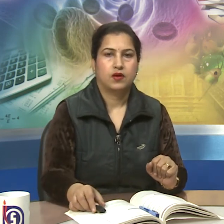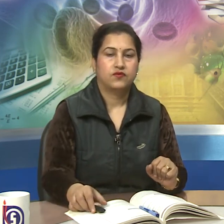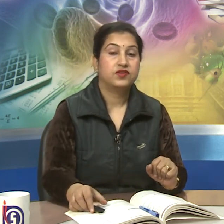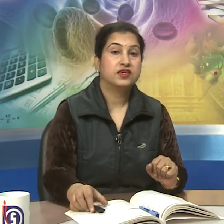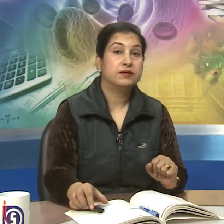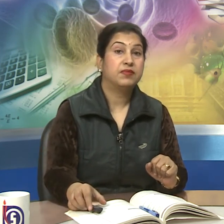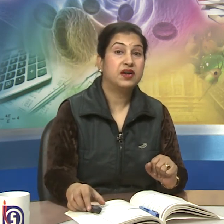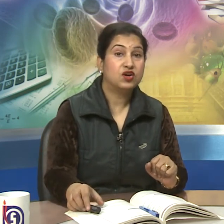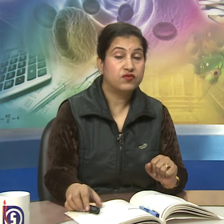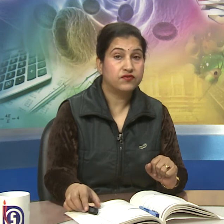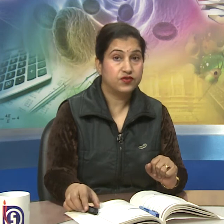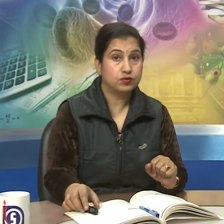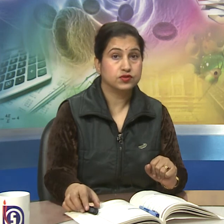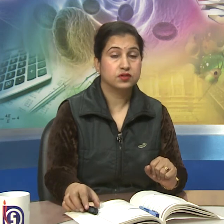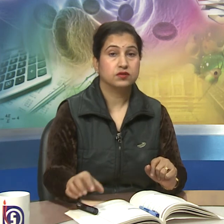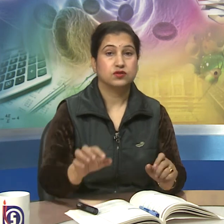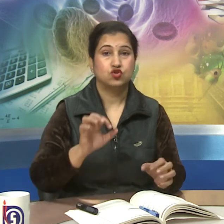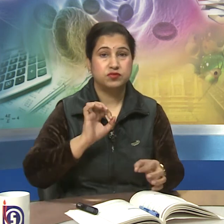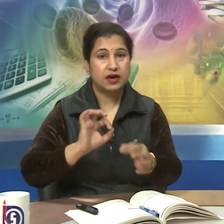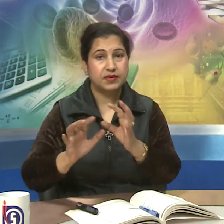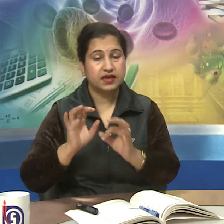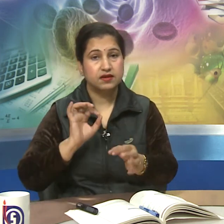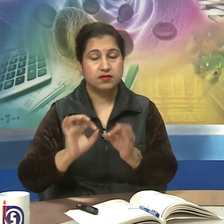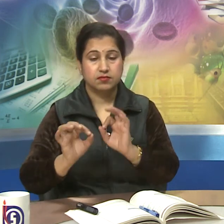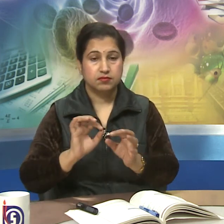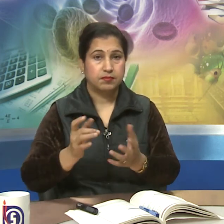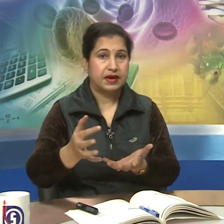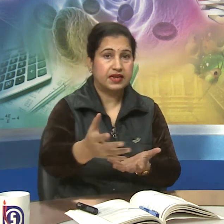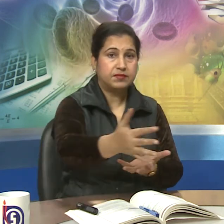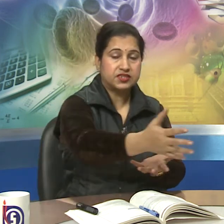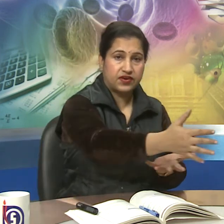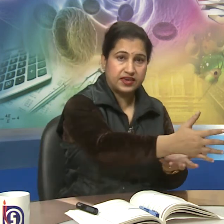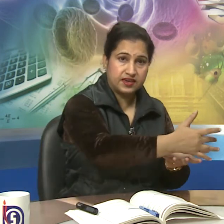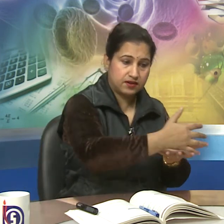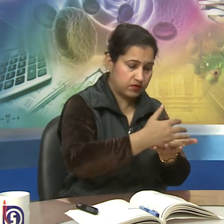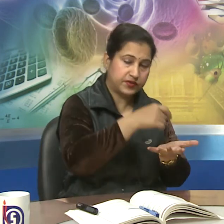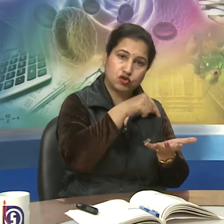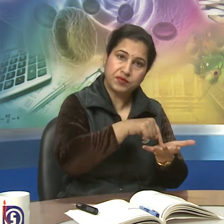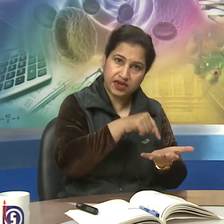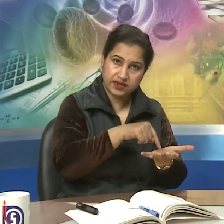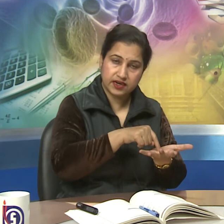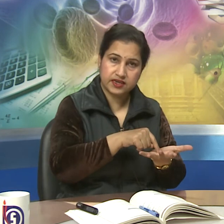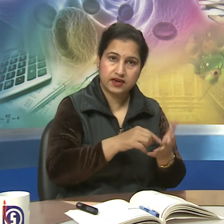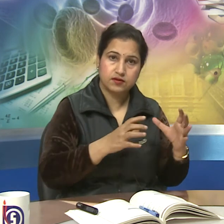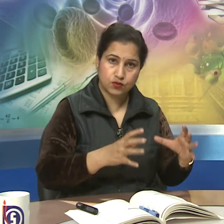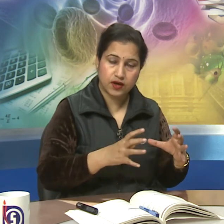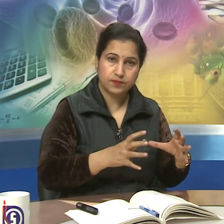यहां पर देखिए बढ़ने आफ ड्यूज जो भी हमने पहले हमें सफाई की कि जो हमने इकट्ठा किया कूड़ा